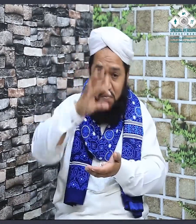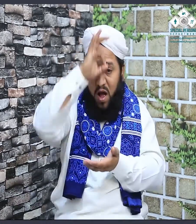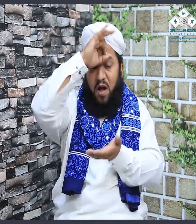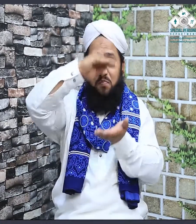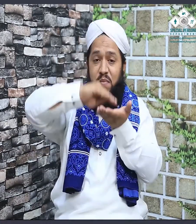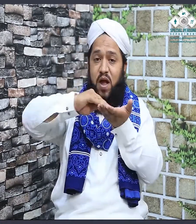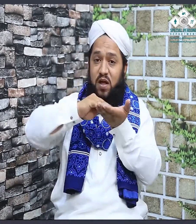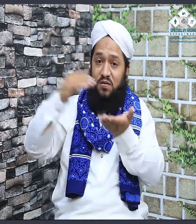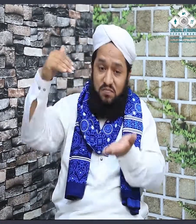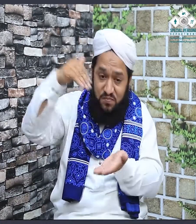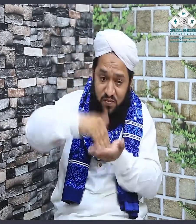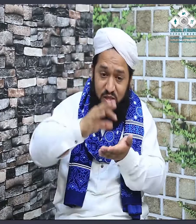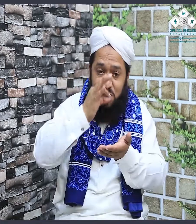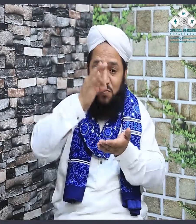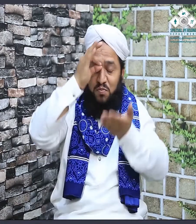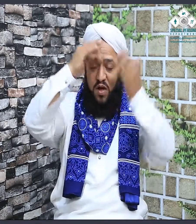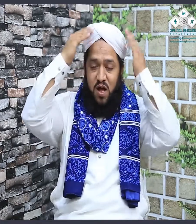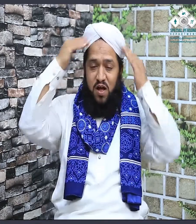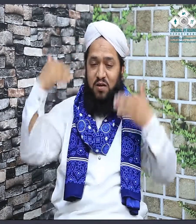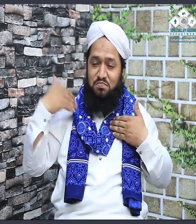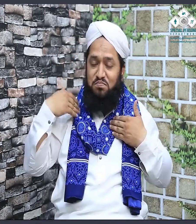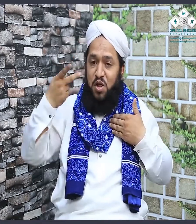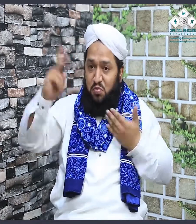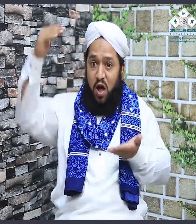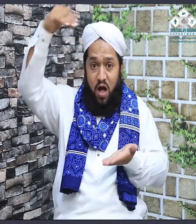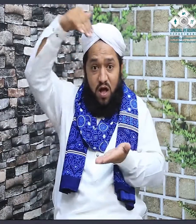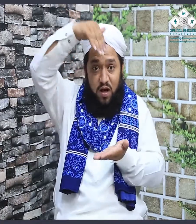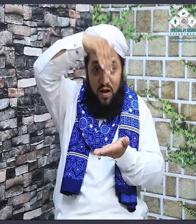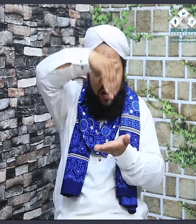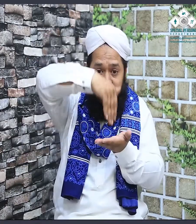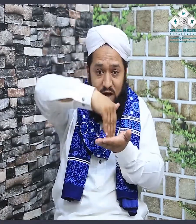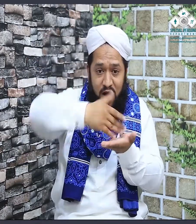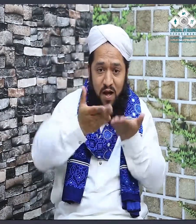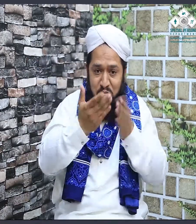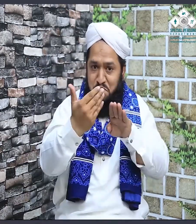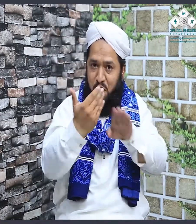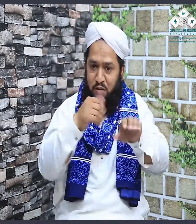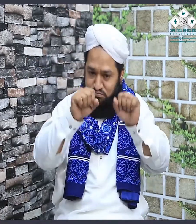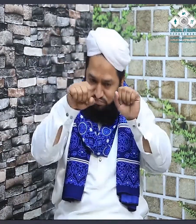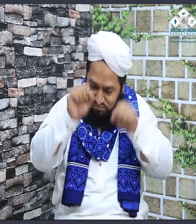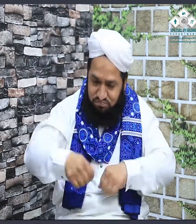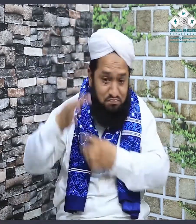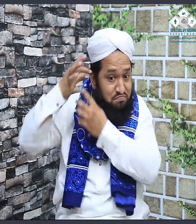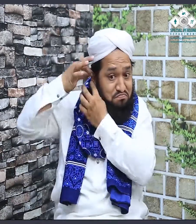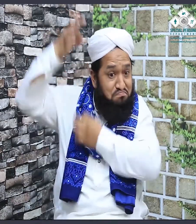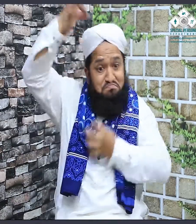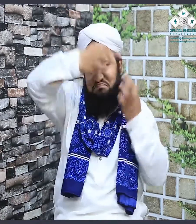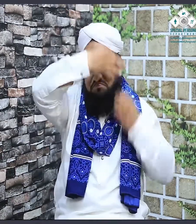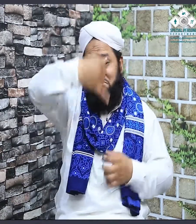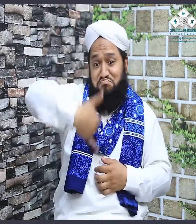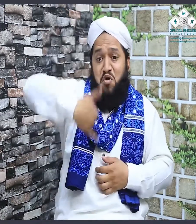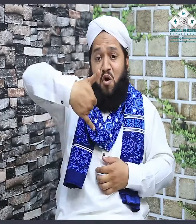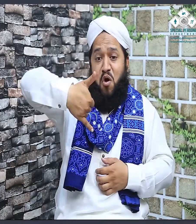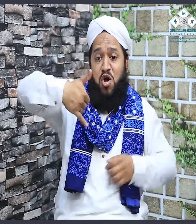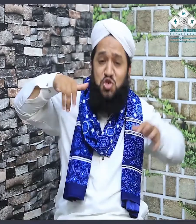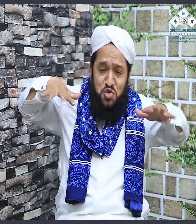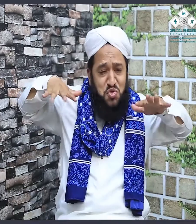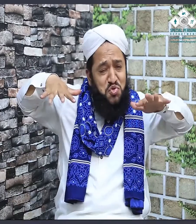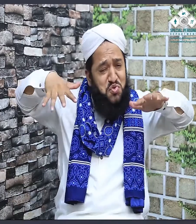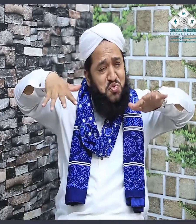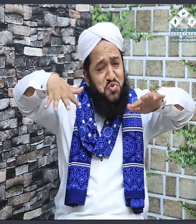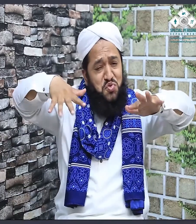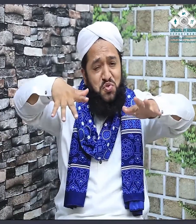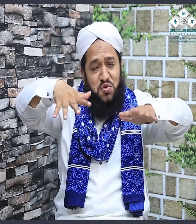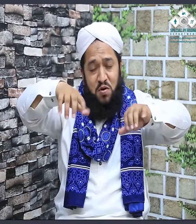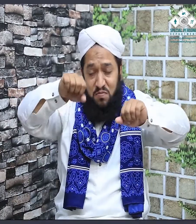عیسیٰ علیہ الصلوۃ والسلام کا آسمان سے اترنا, یہ بھی قیامت سے پہلے ہوگا. یاجوج ماجوج, انگریزی میں اسے گوگ مگوگ کہتے ہیں, ان